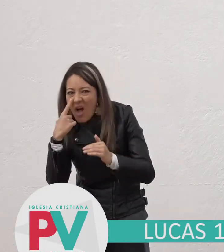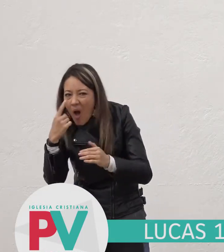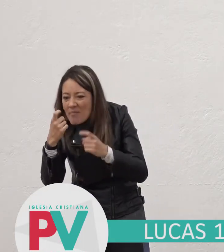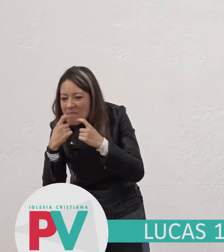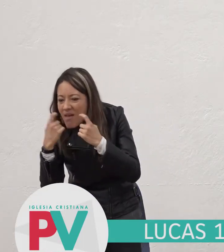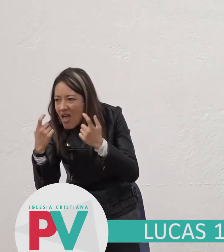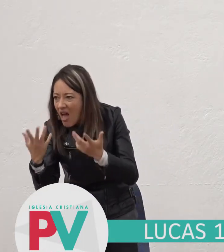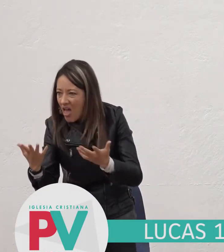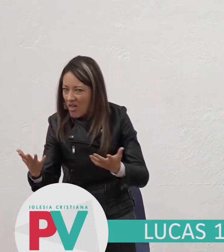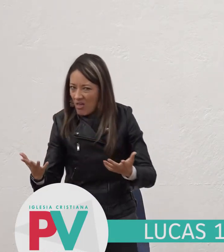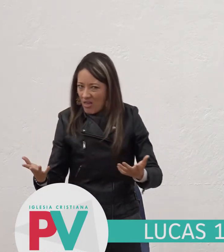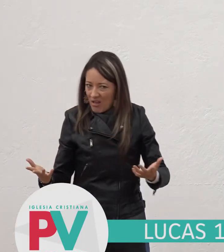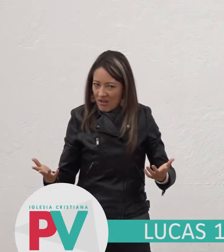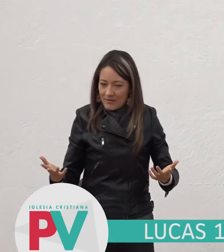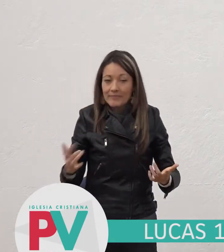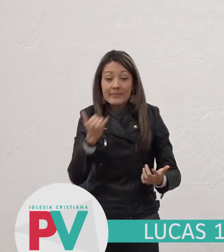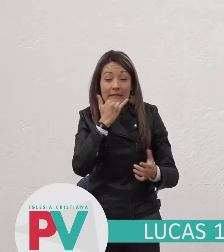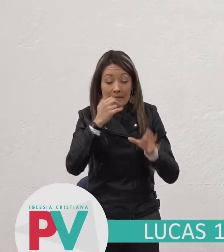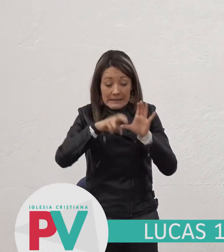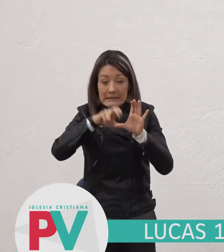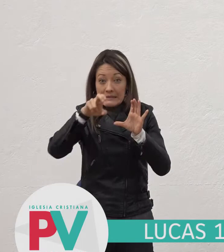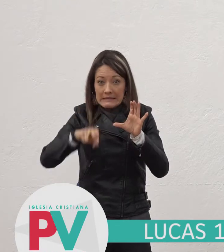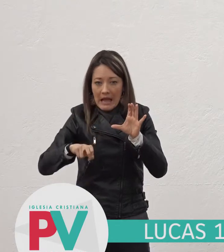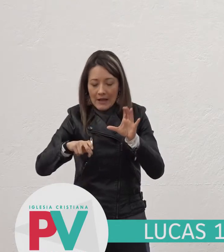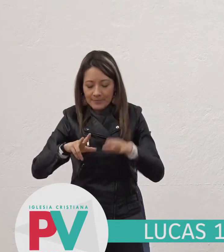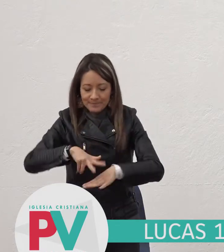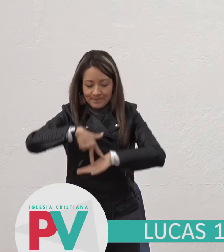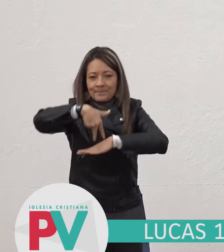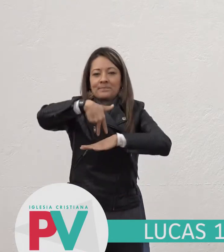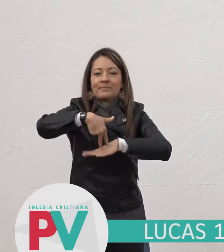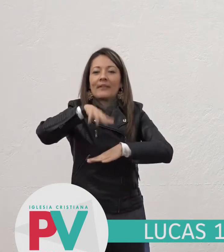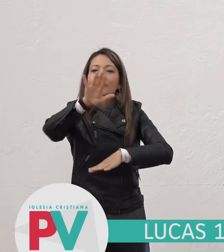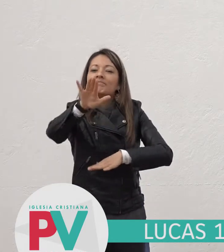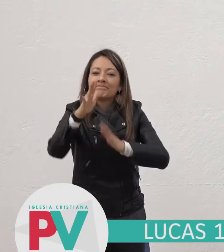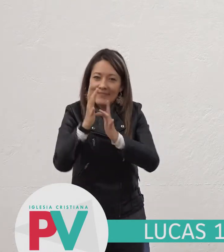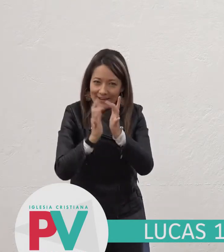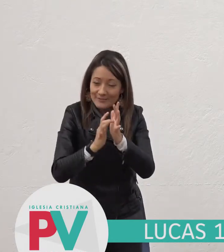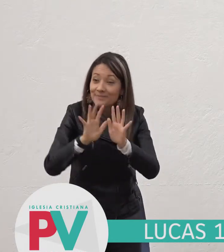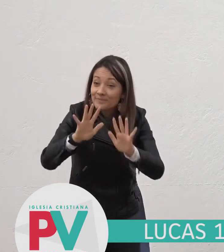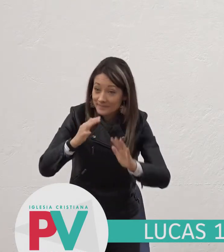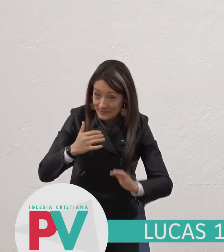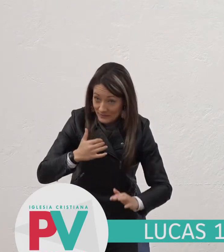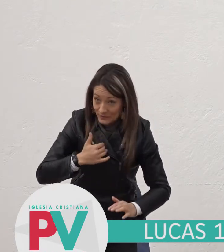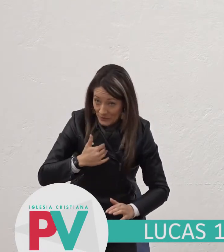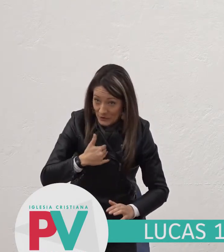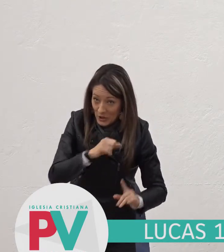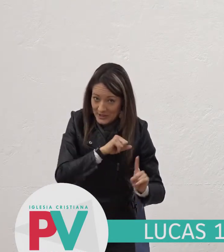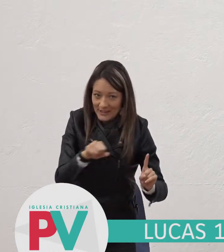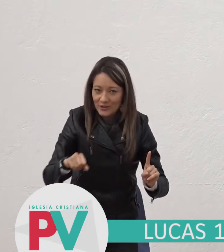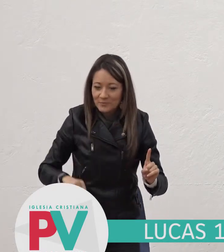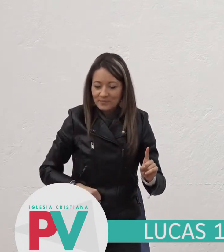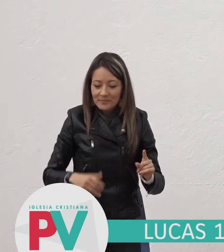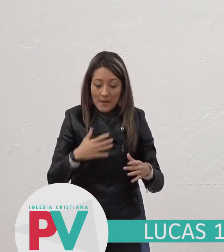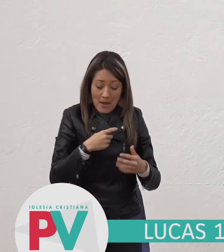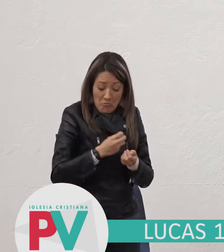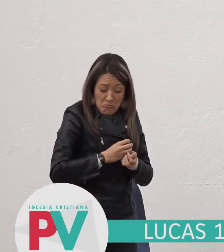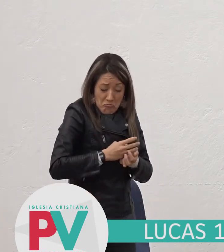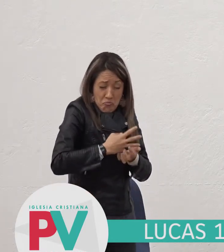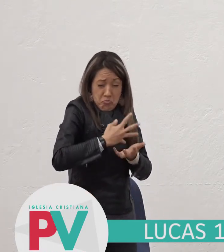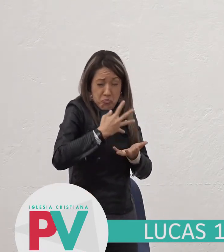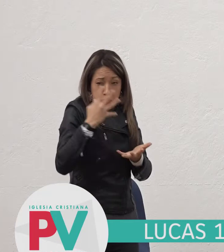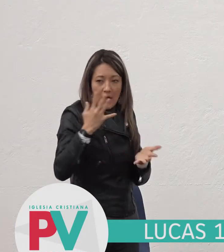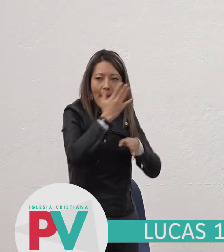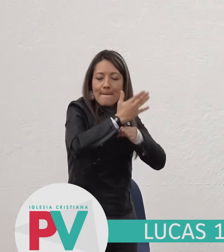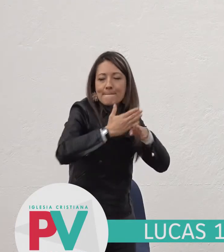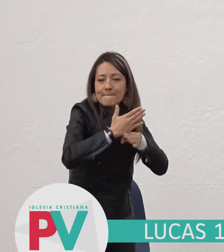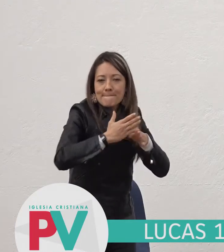pecador. Entonces Zaqueo, puesto en pie, dijo al Señor, he aquí, Señor, la mitad de mis bienes doy a